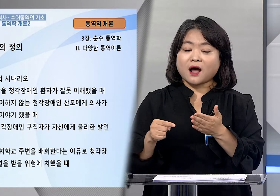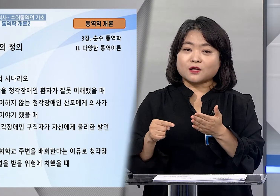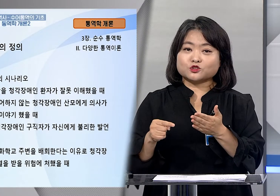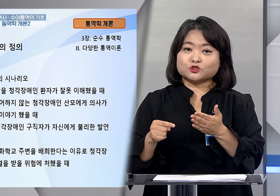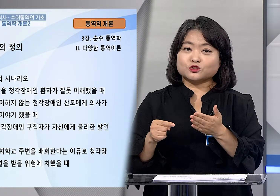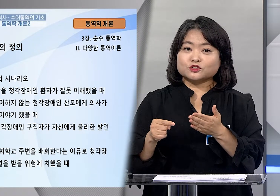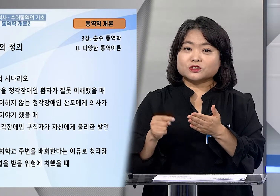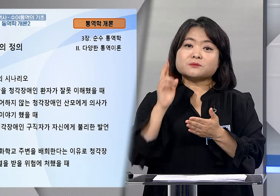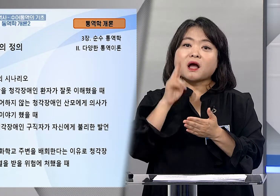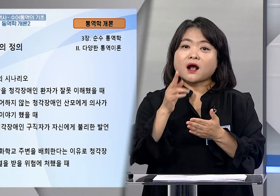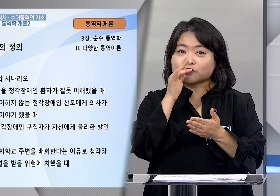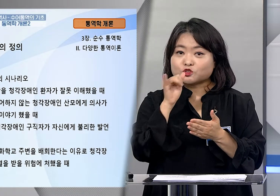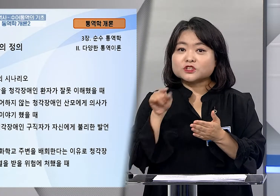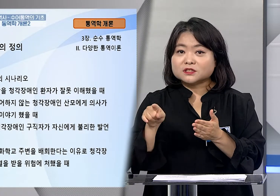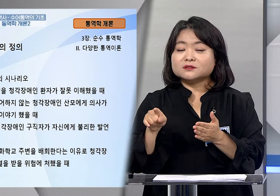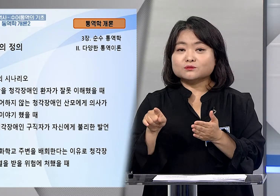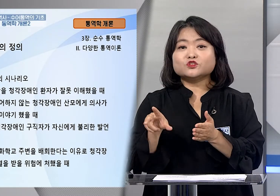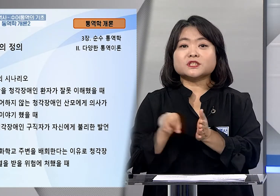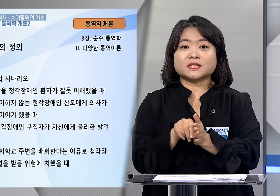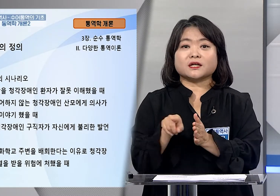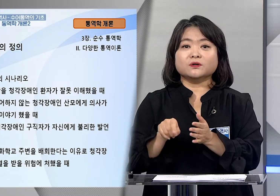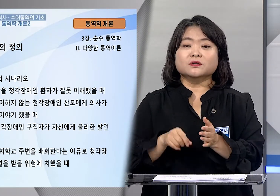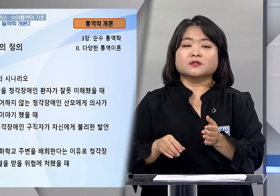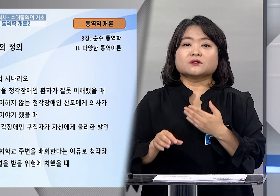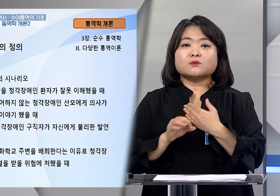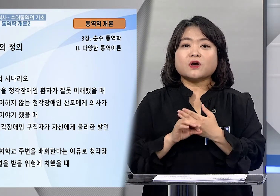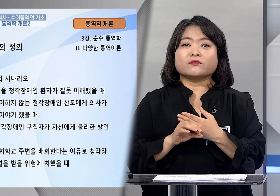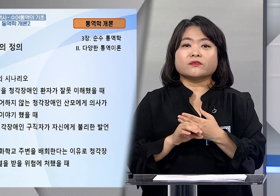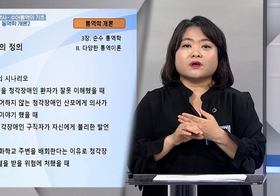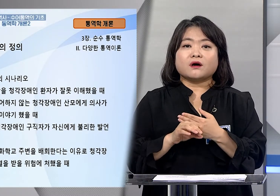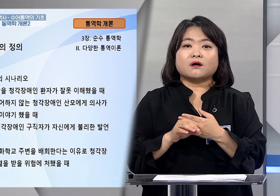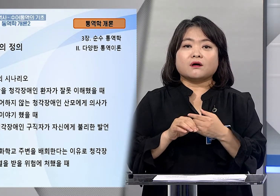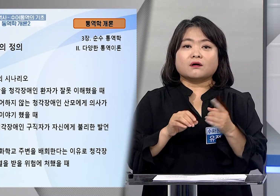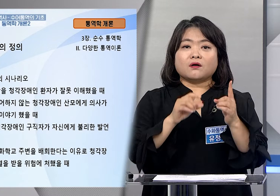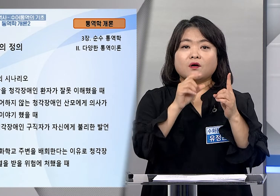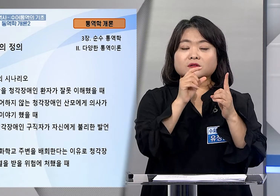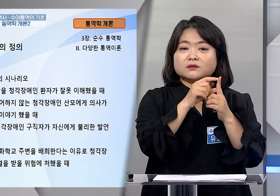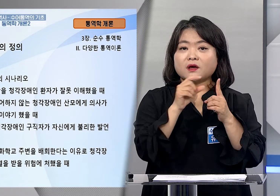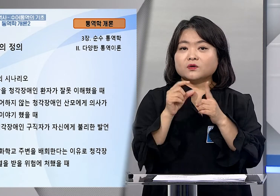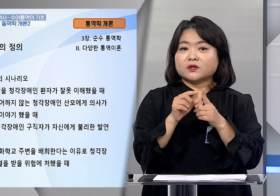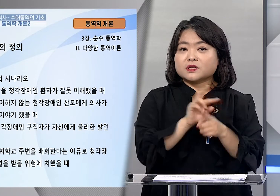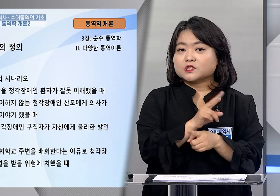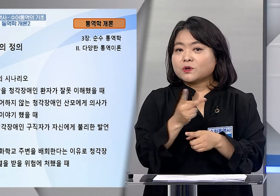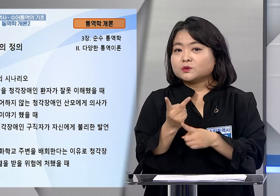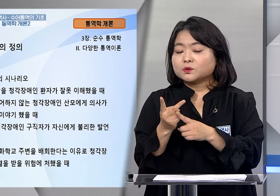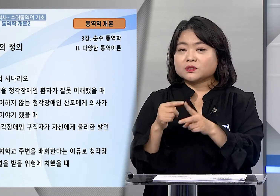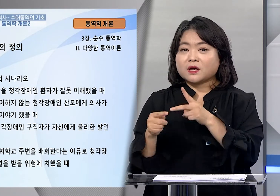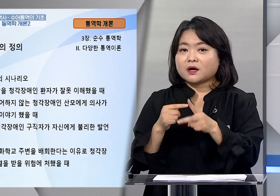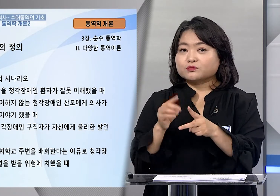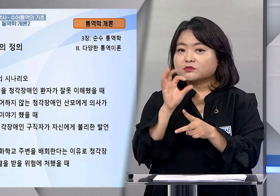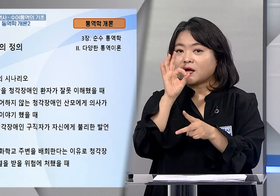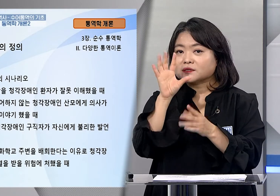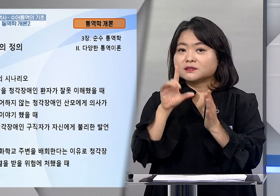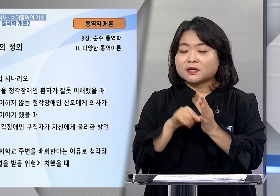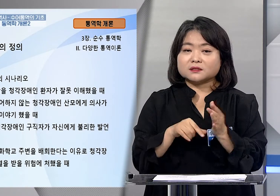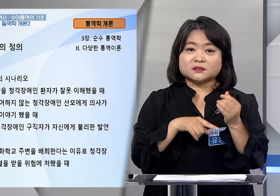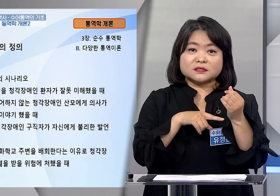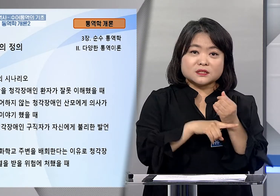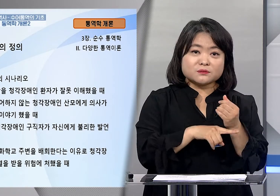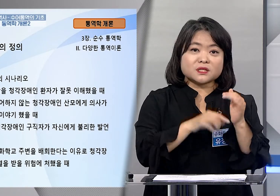아주 심각할 수도 있는 문제잖아요. 그러면 언어 대 언어의 치환으로 이해가 불가했을 때는 의미,